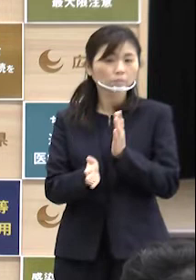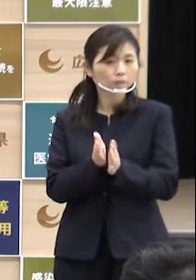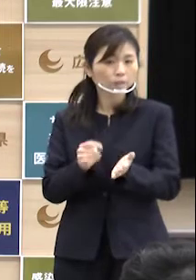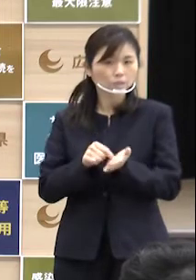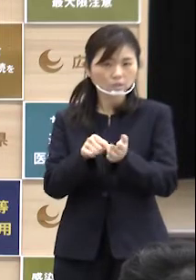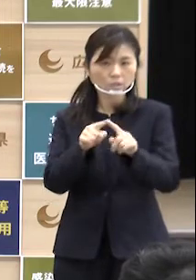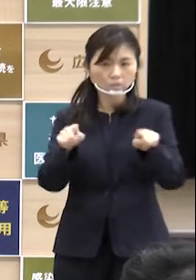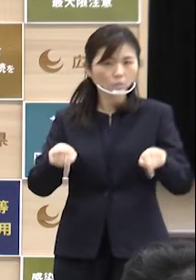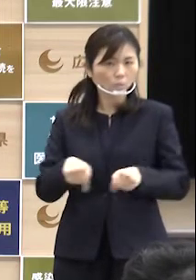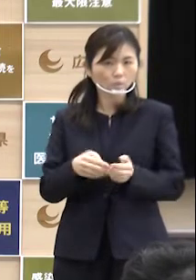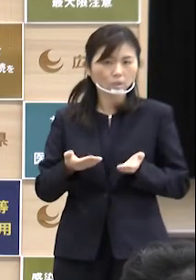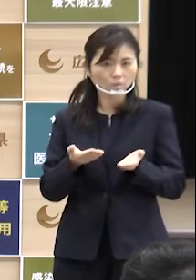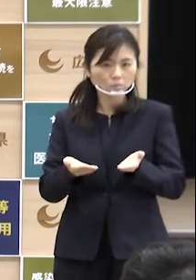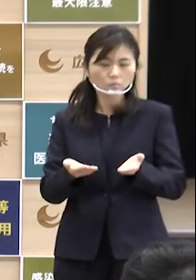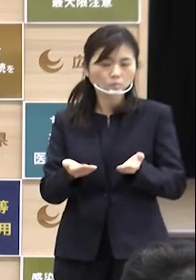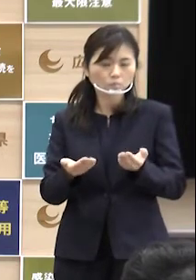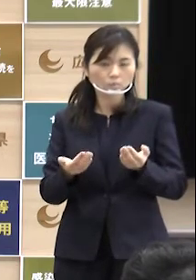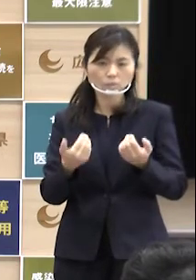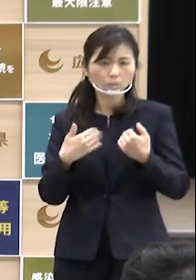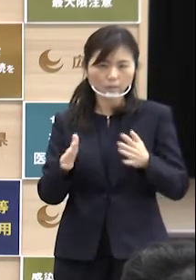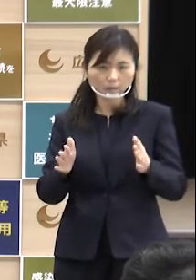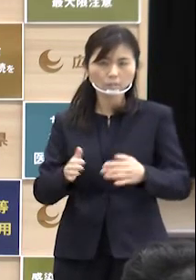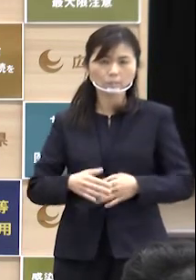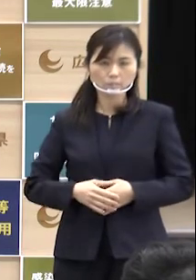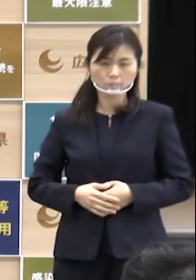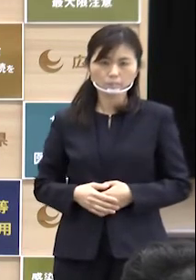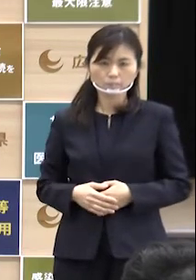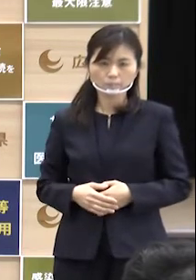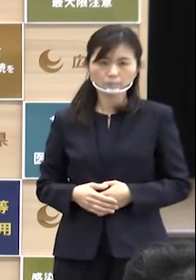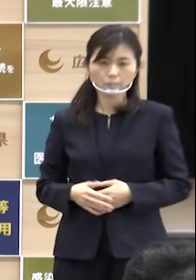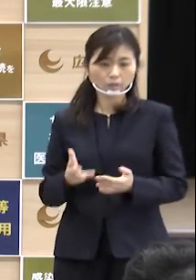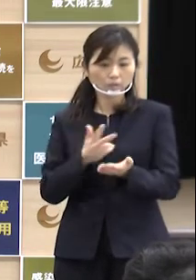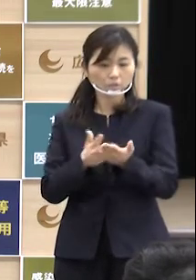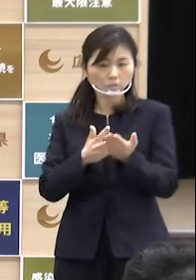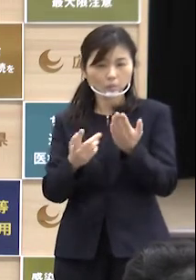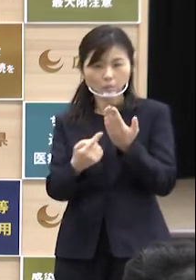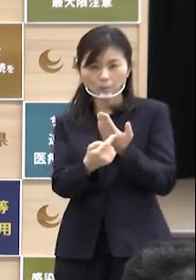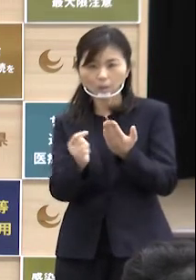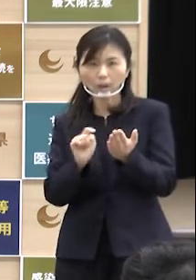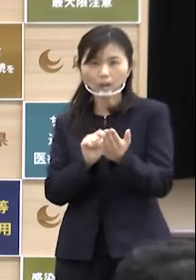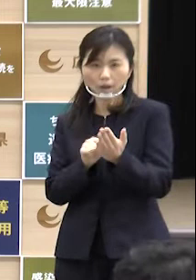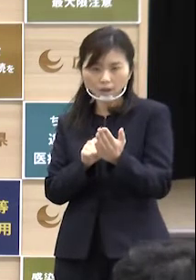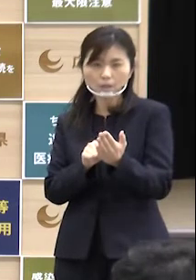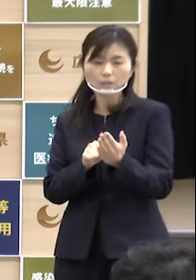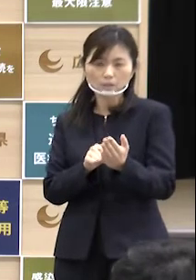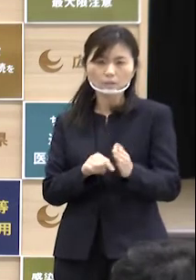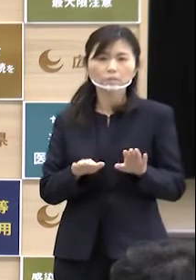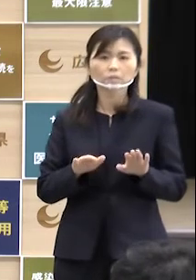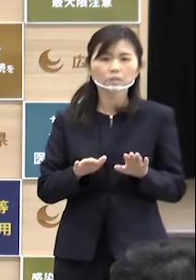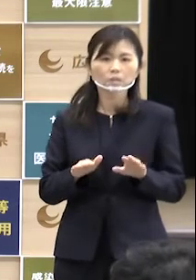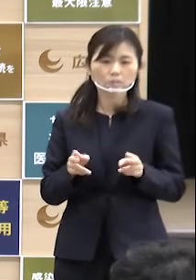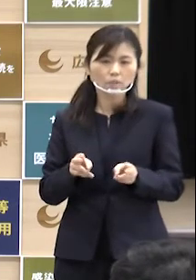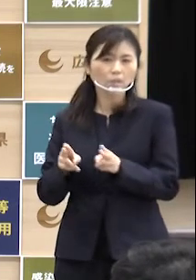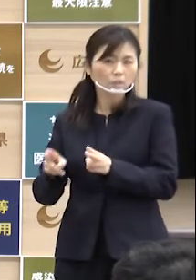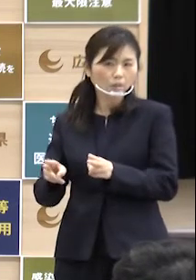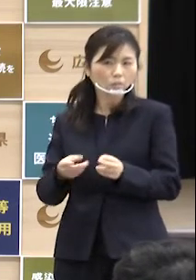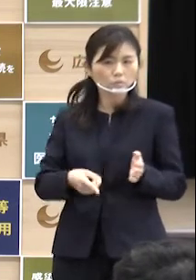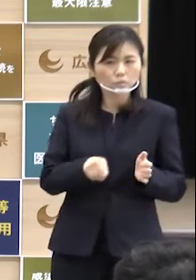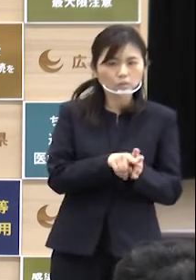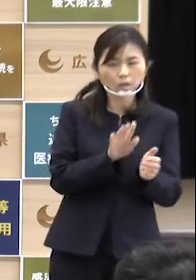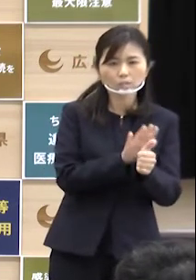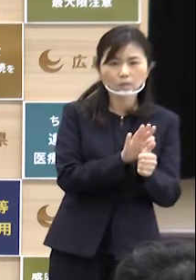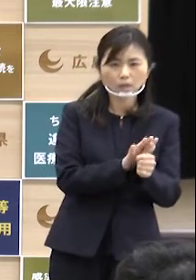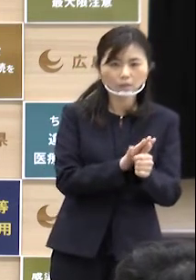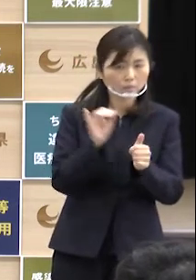ただく必要はございません。資料の裏面に現在の制度と追加支援のイメージの図を載せ